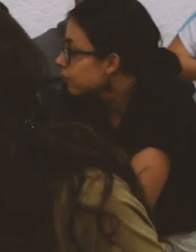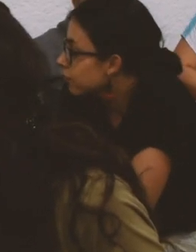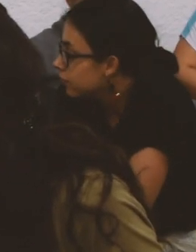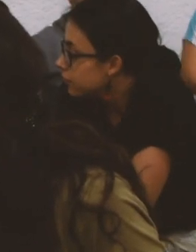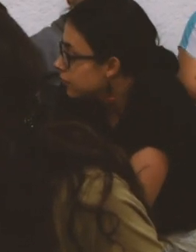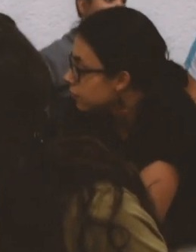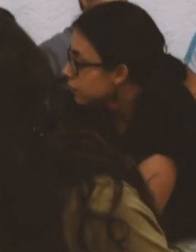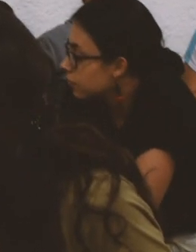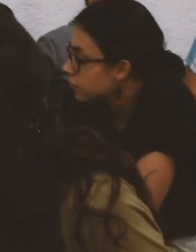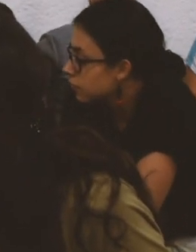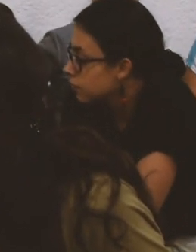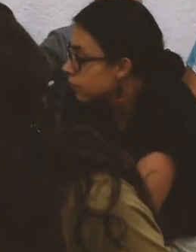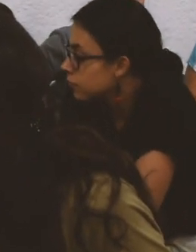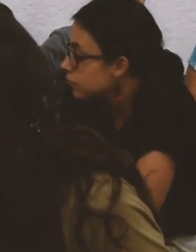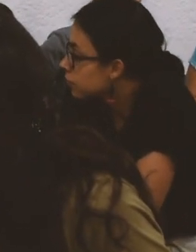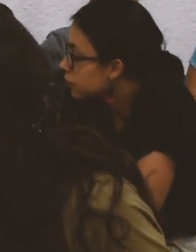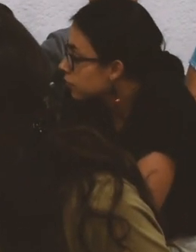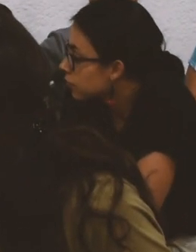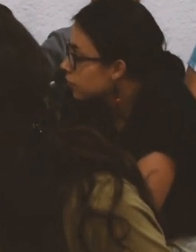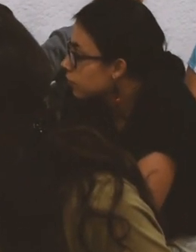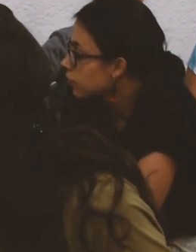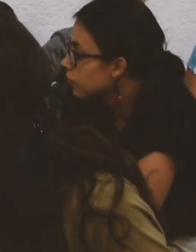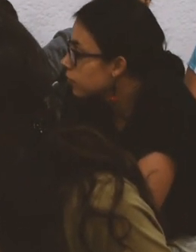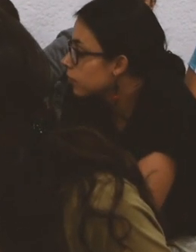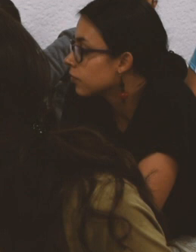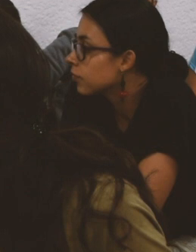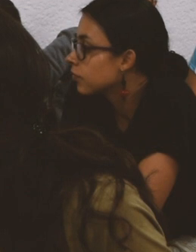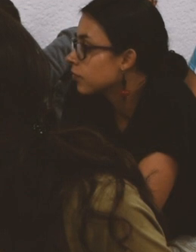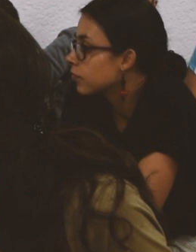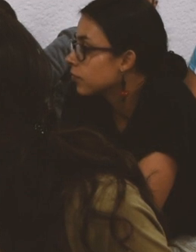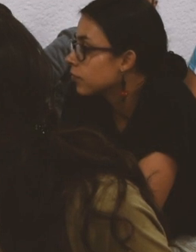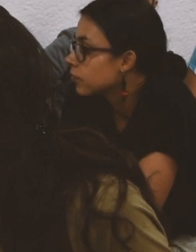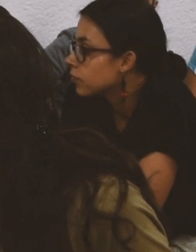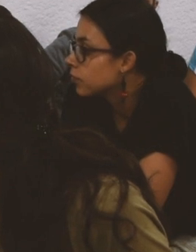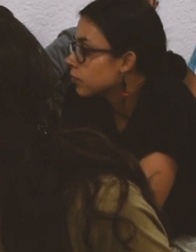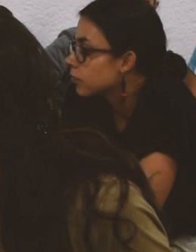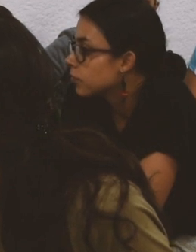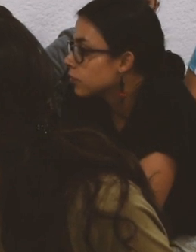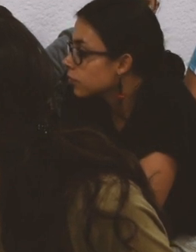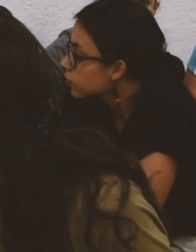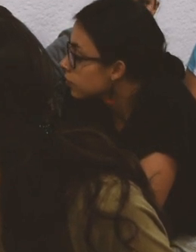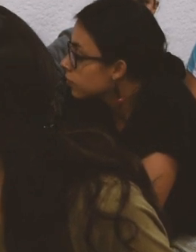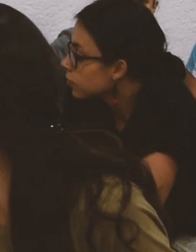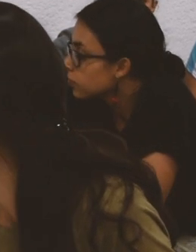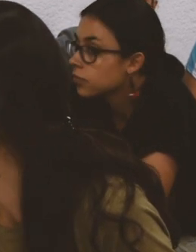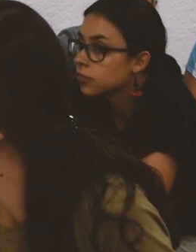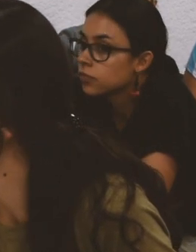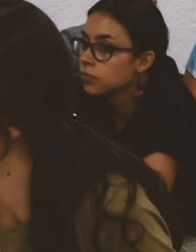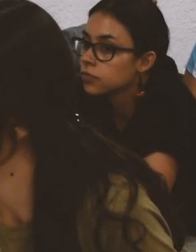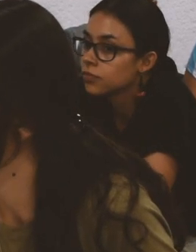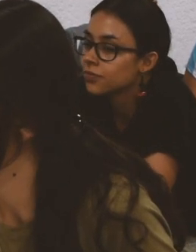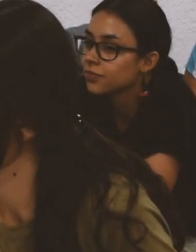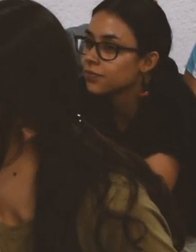solamente en México que se esté haciendo, sino en muchas partes de lo que es América Latina. Y yo tengo una